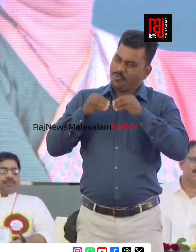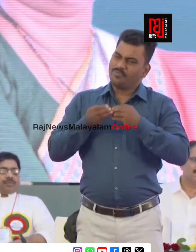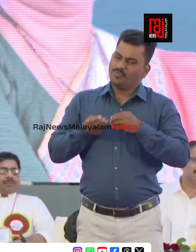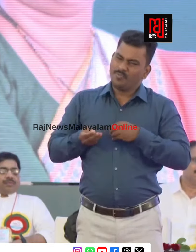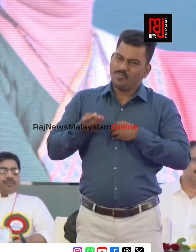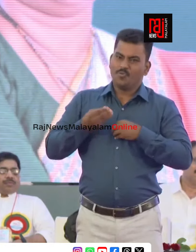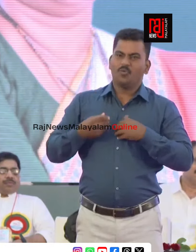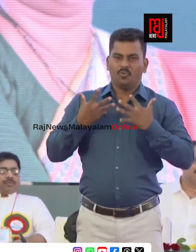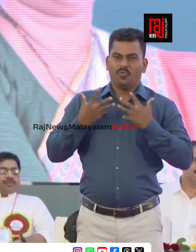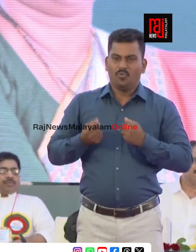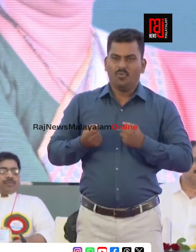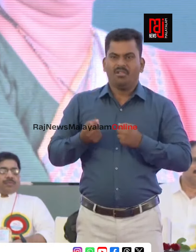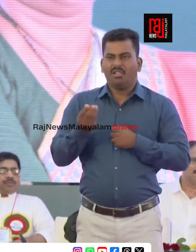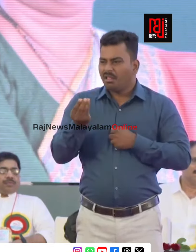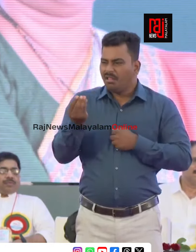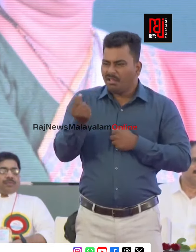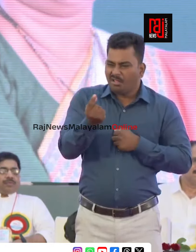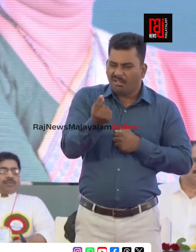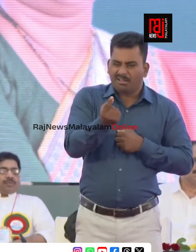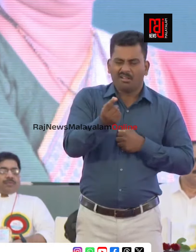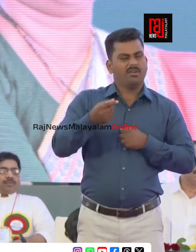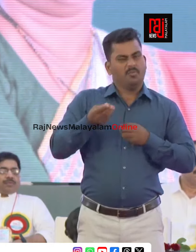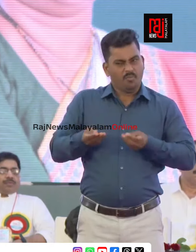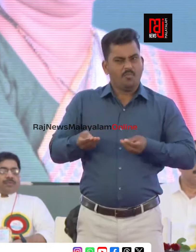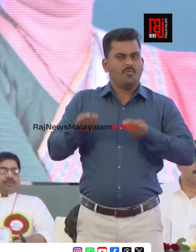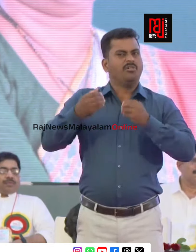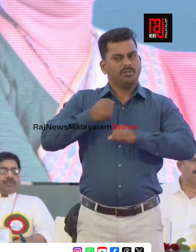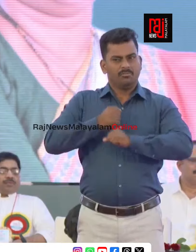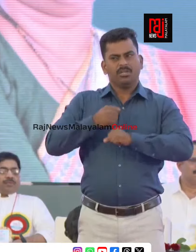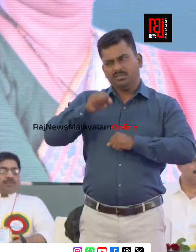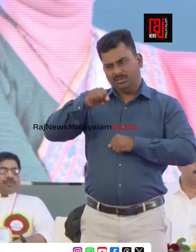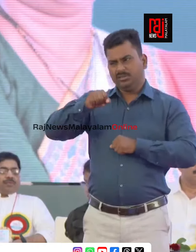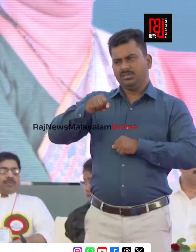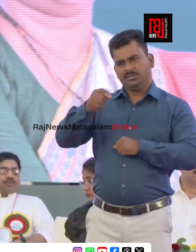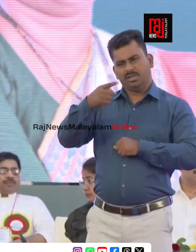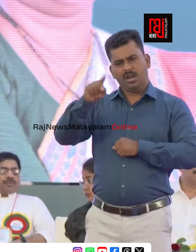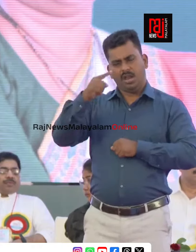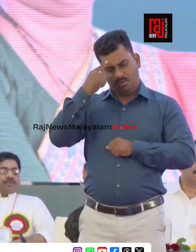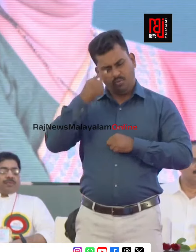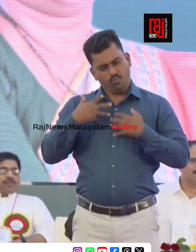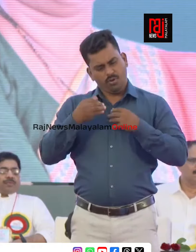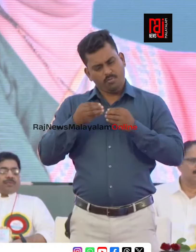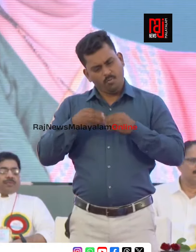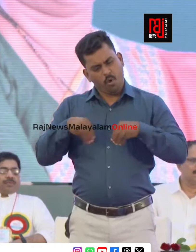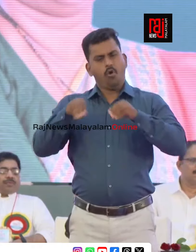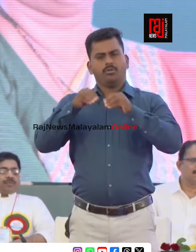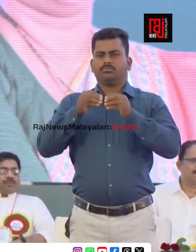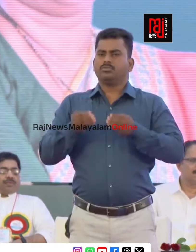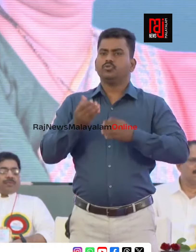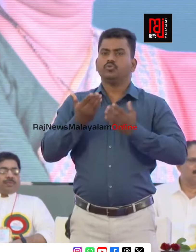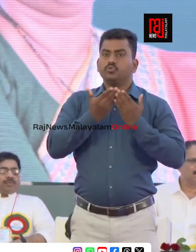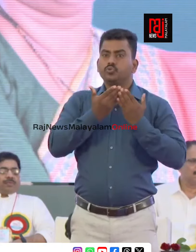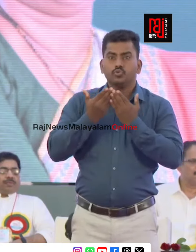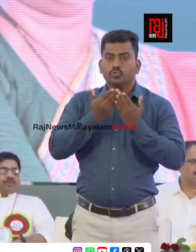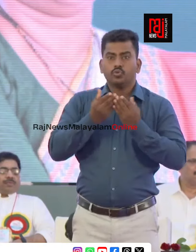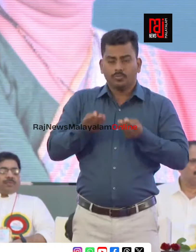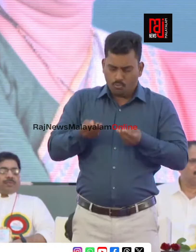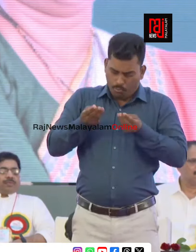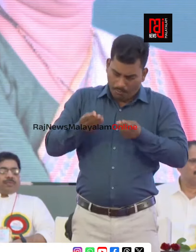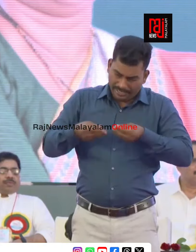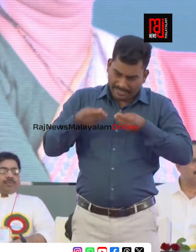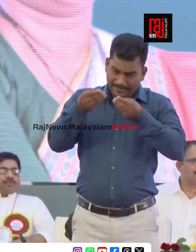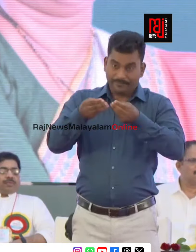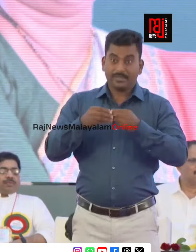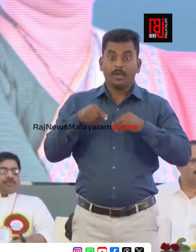അതെല്ലാം ഗൗരവമായി പരിശോധിക്കുന്ന നില വേണമെന്നാണ് സർക്കാർ കണ്ടിട്ടുള്ളത്. വിദ്യാഭ്യാസ